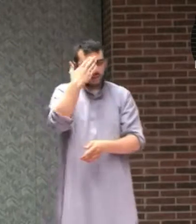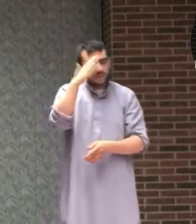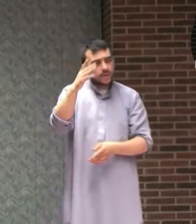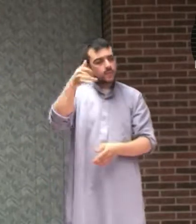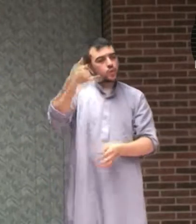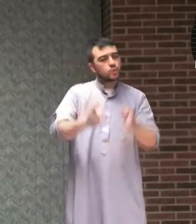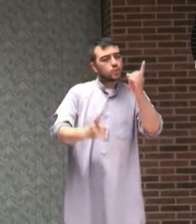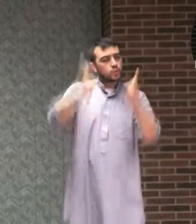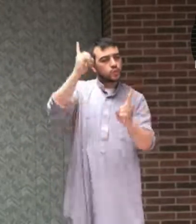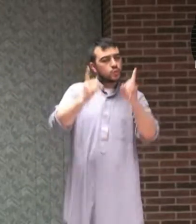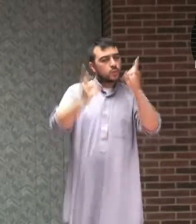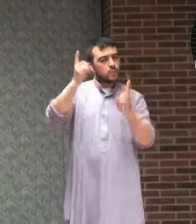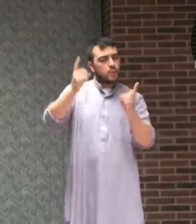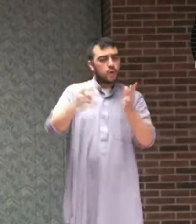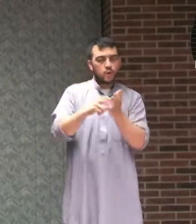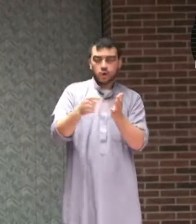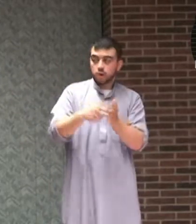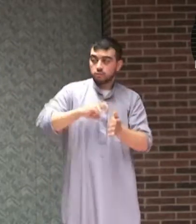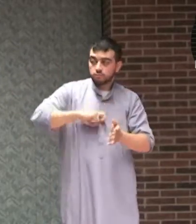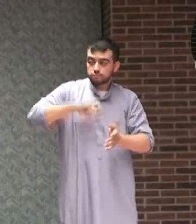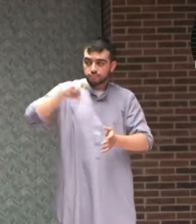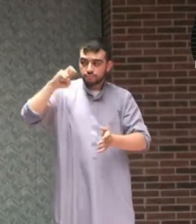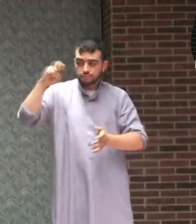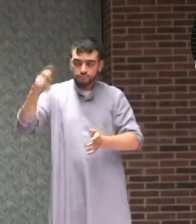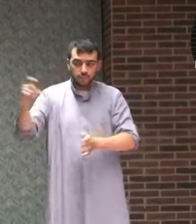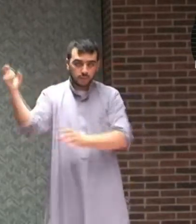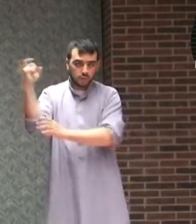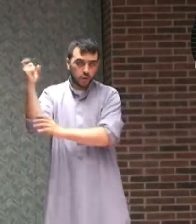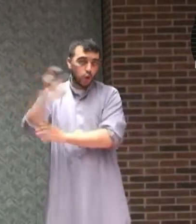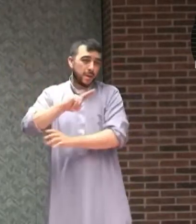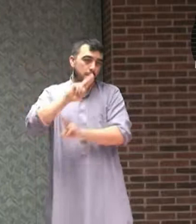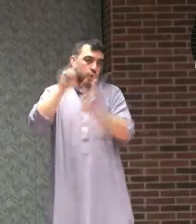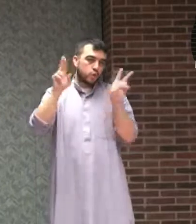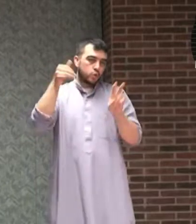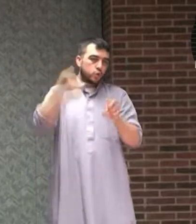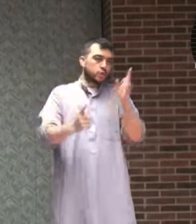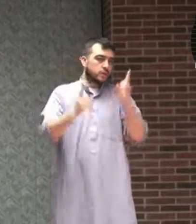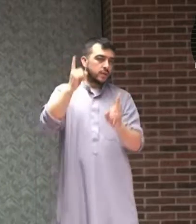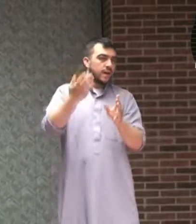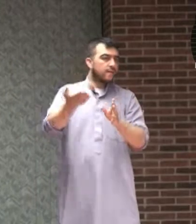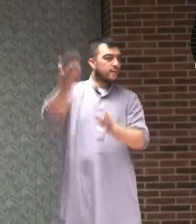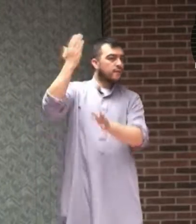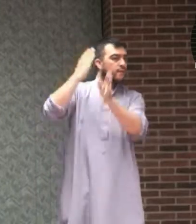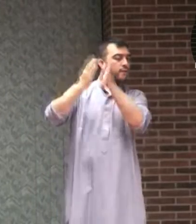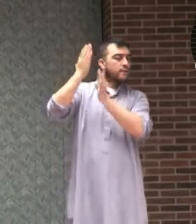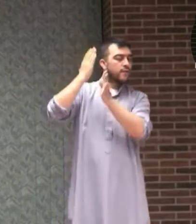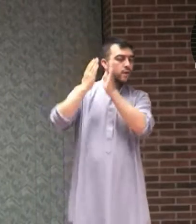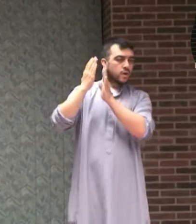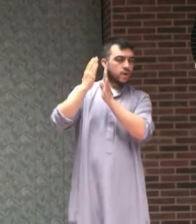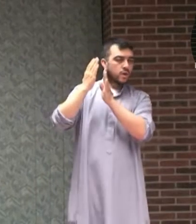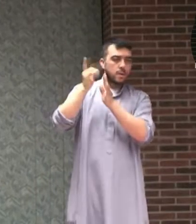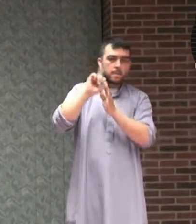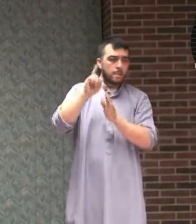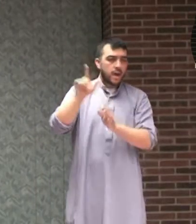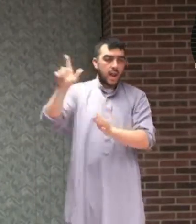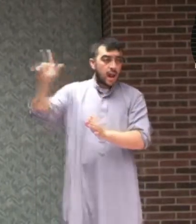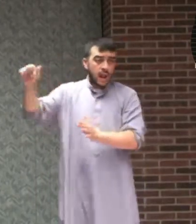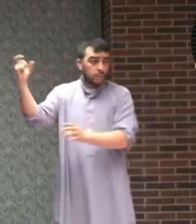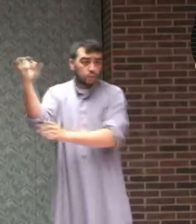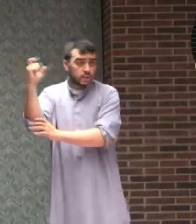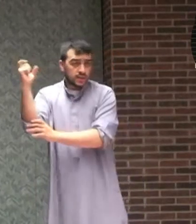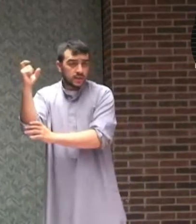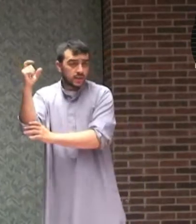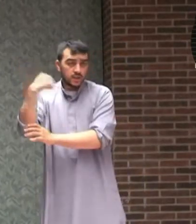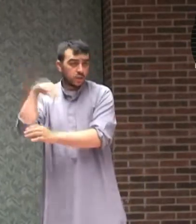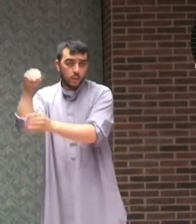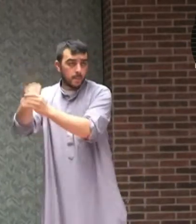occasions telles que le jour du Eid, qui, en général, normalement, le jour du Eid, à l'époque, ne se déroulait pas